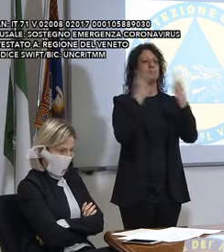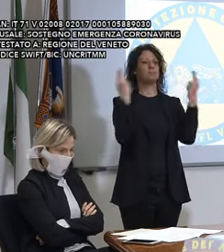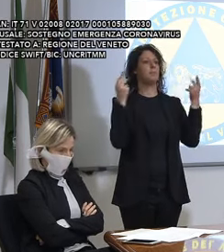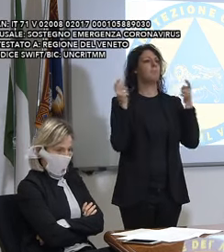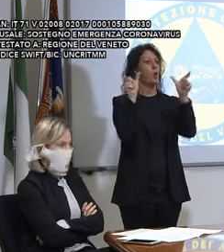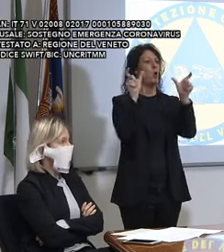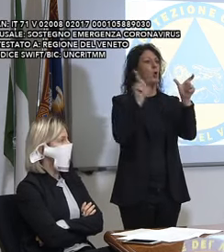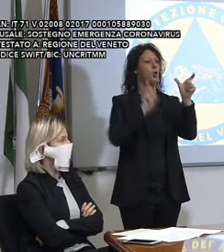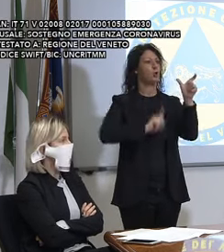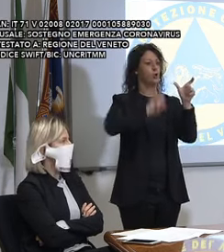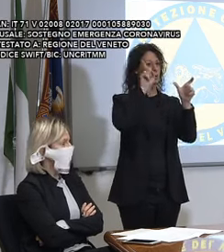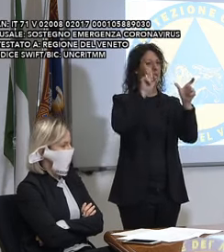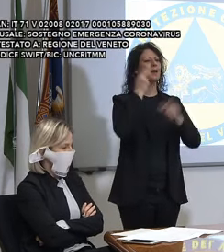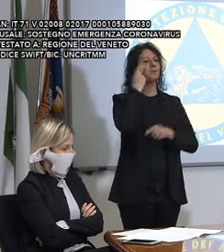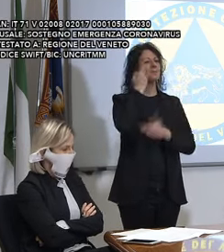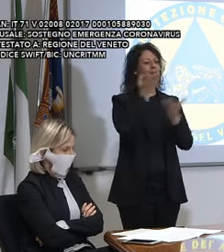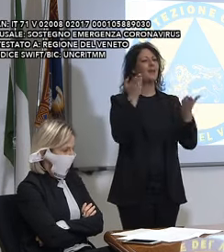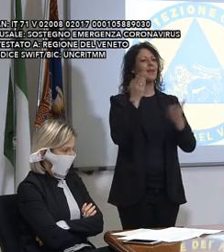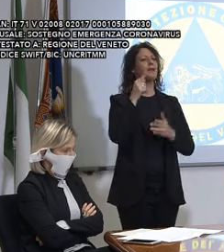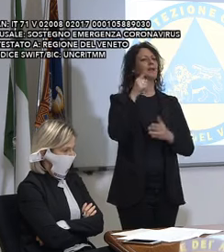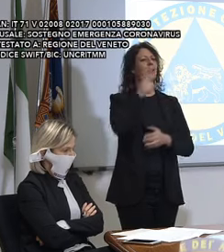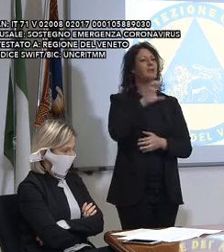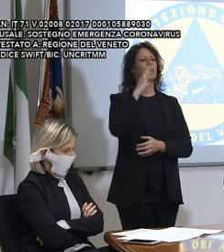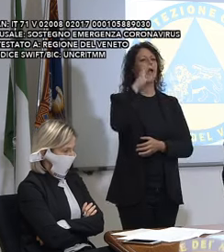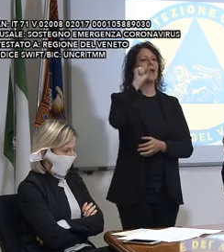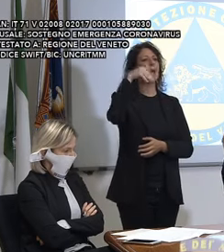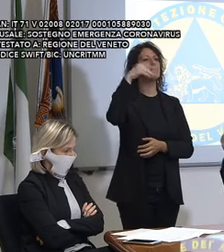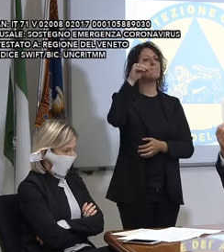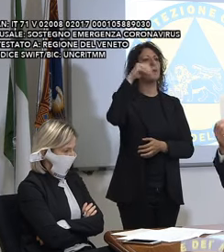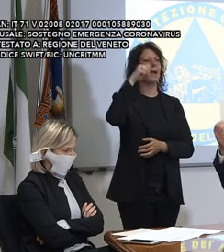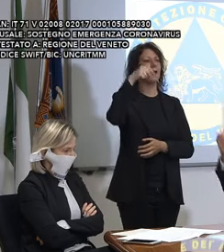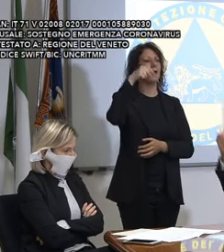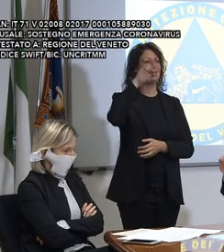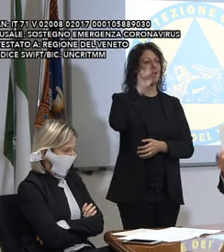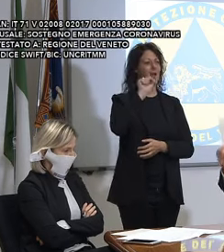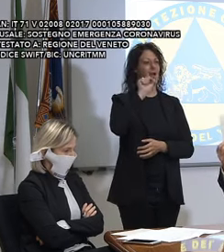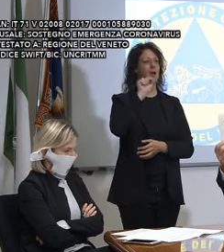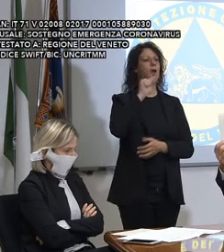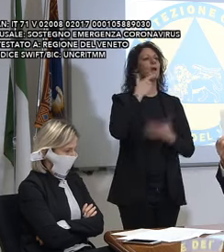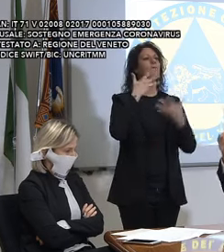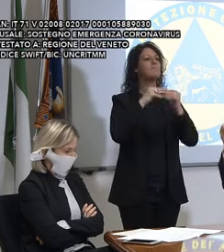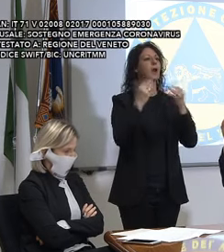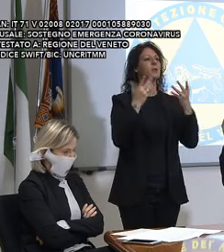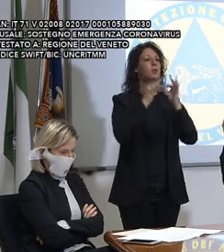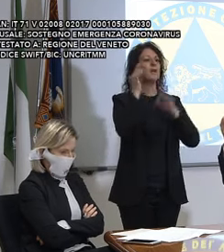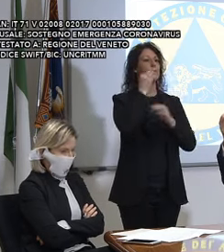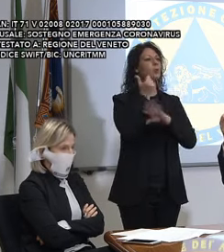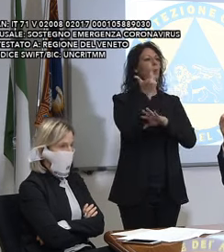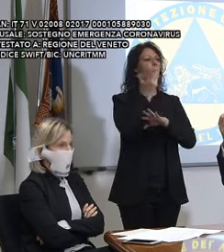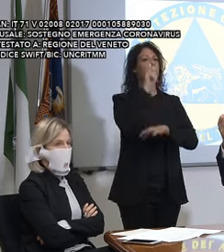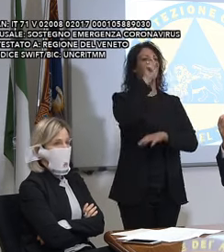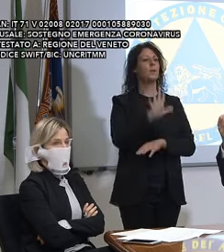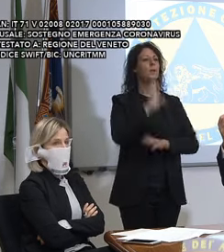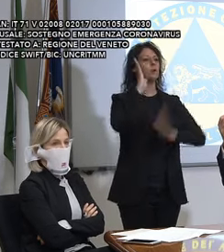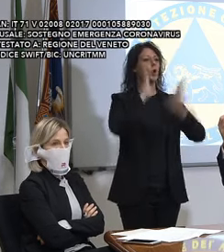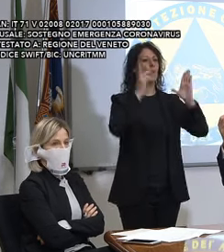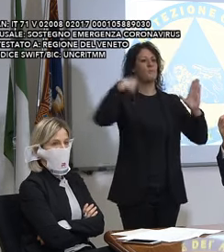dato ufficiale che ho visto ieri sera, ha un quinto dei tamponi rispetto a noi, agli stessi abitanti più o meno, ha un quinto dei